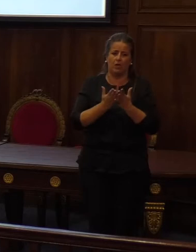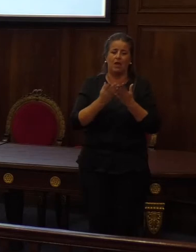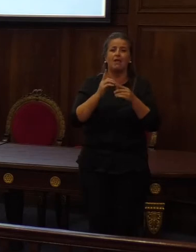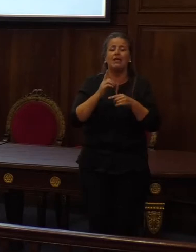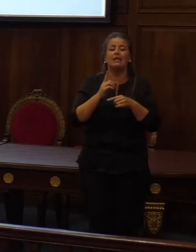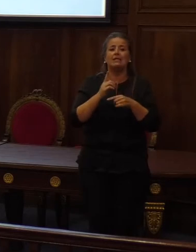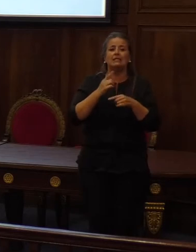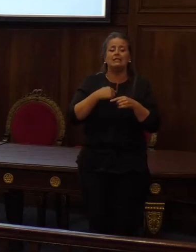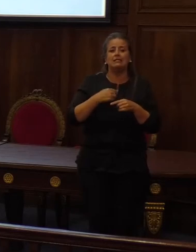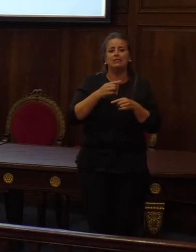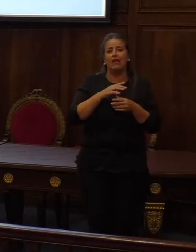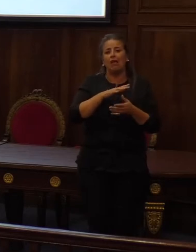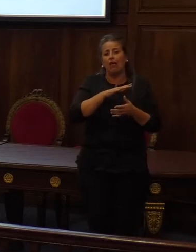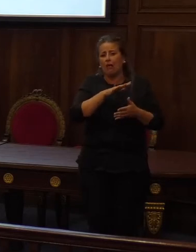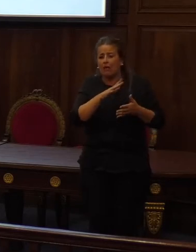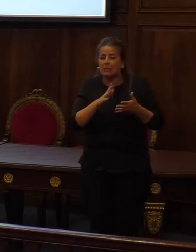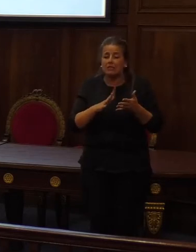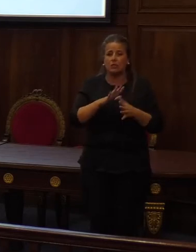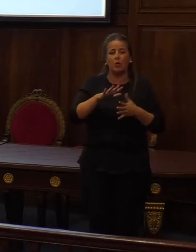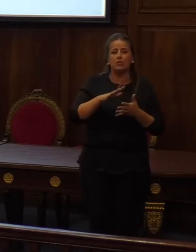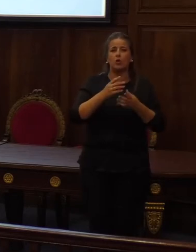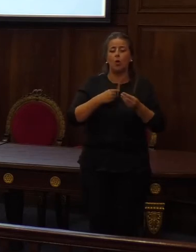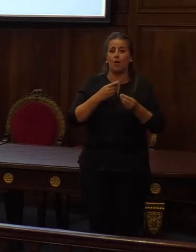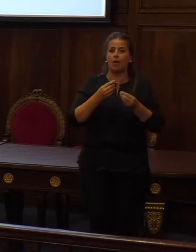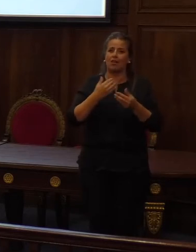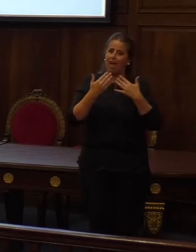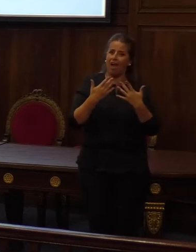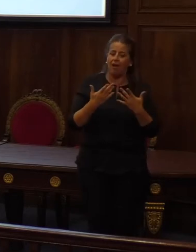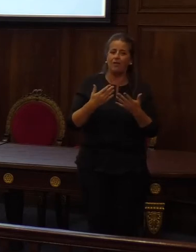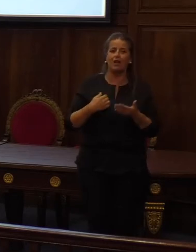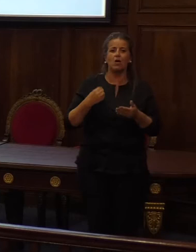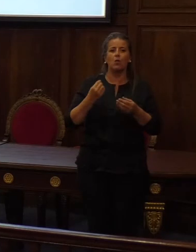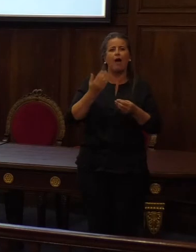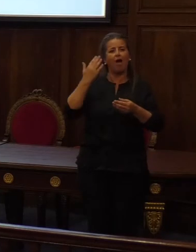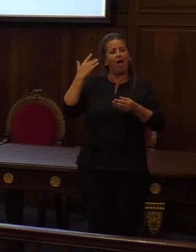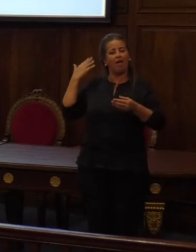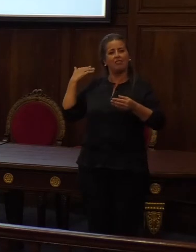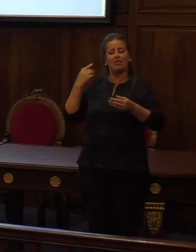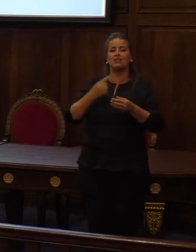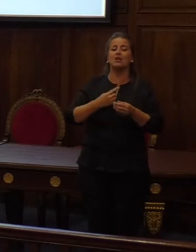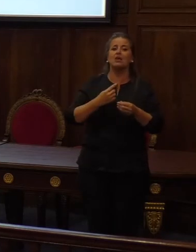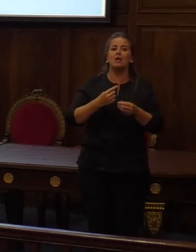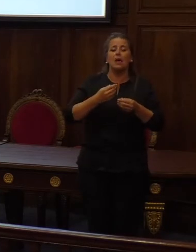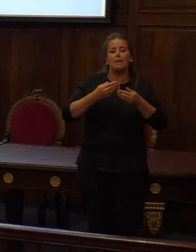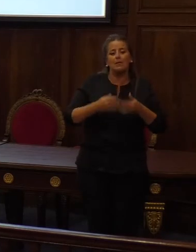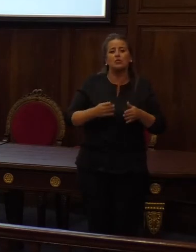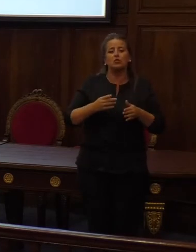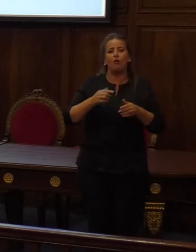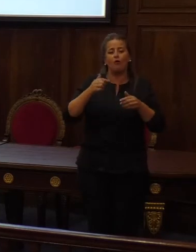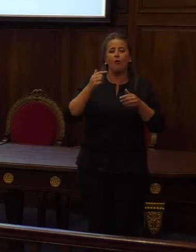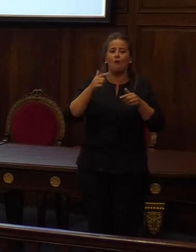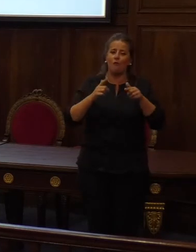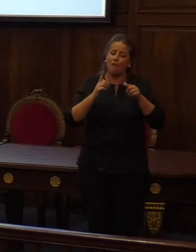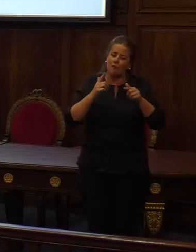habla precisamente de que cuando se instala la facultad como facultad, nos permite